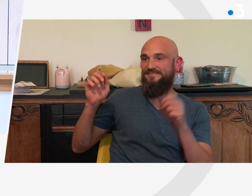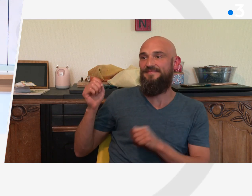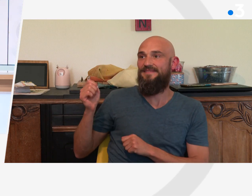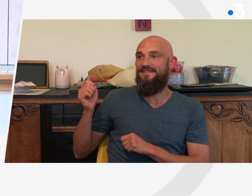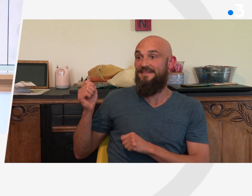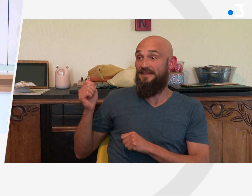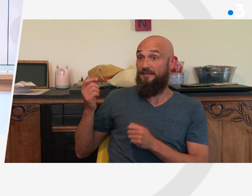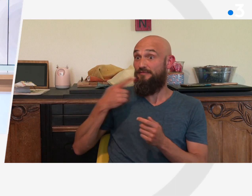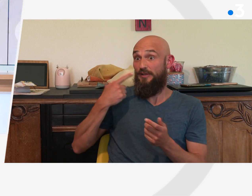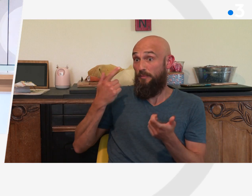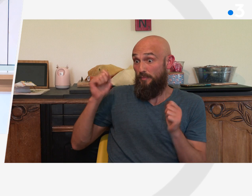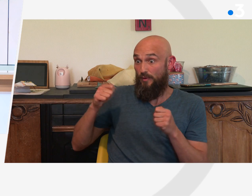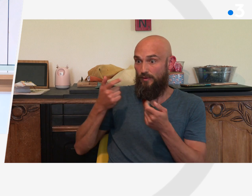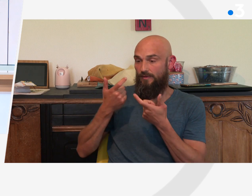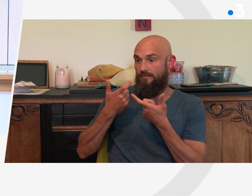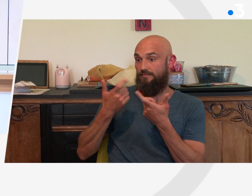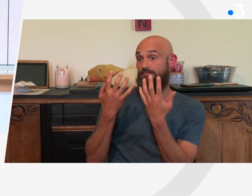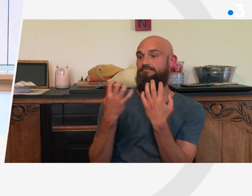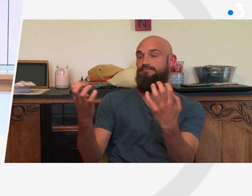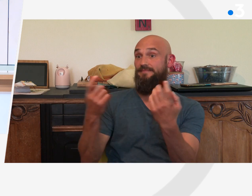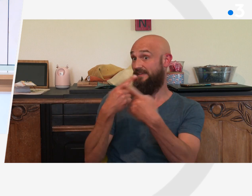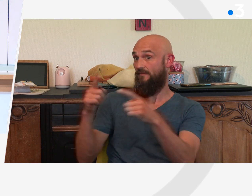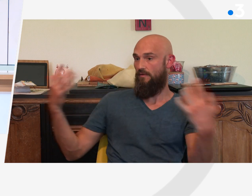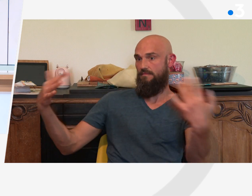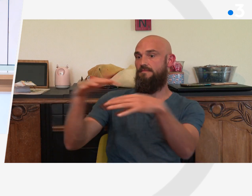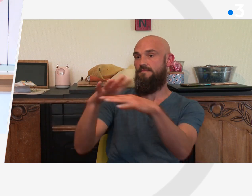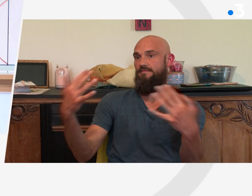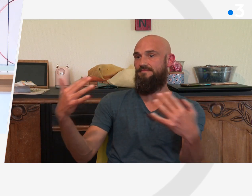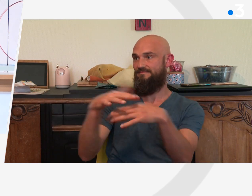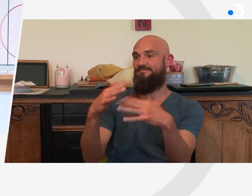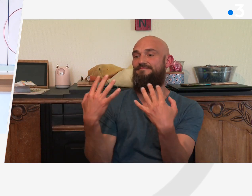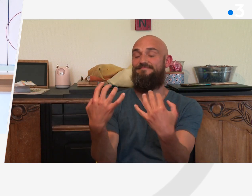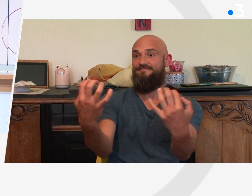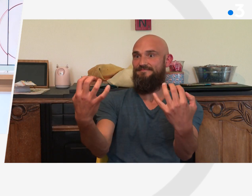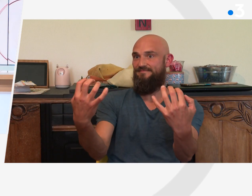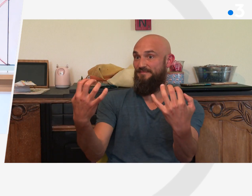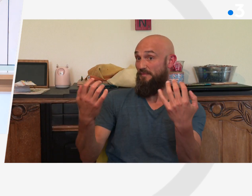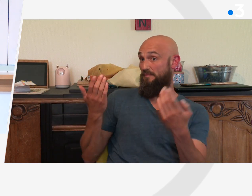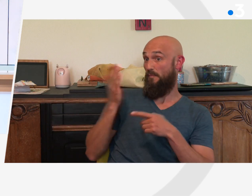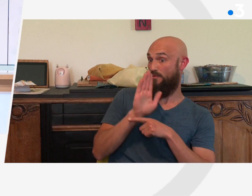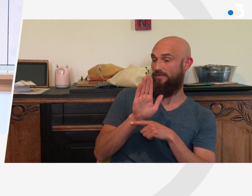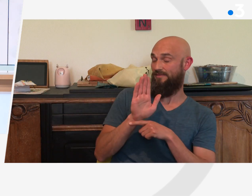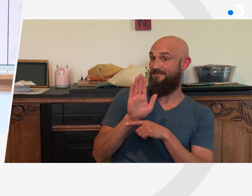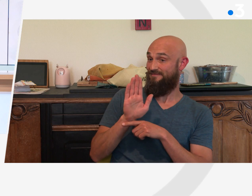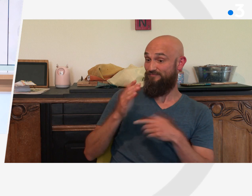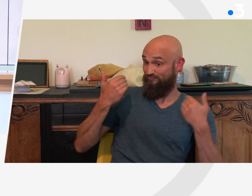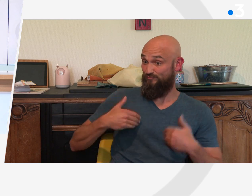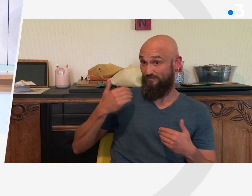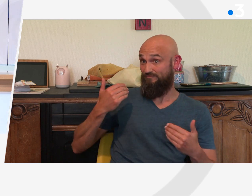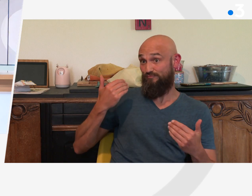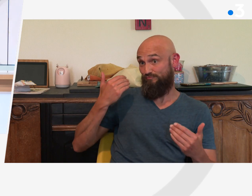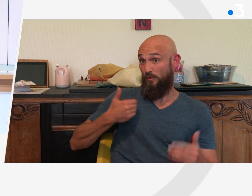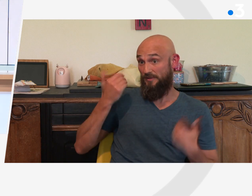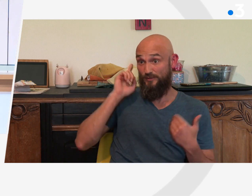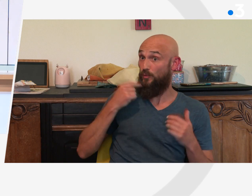dans un spectacle bilingue avec d'autres comédiens. Et aussi que les cultures se mêlent aussi dans les gradins, en fait. Et je montre que